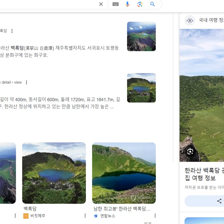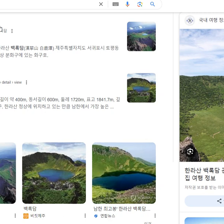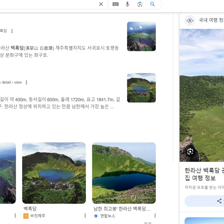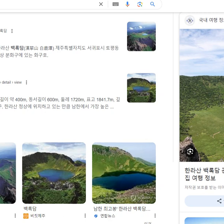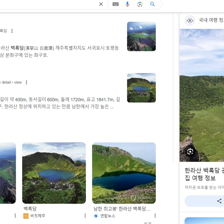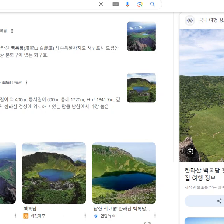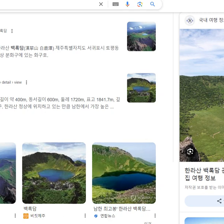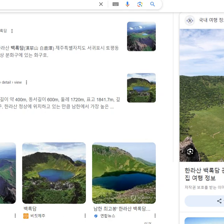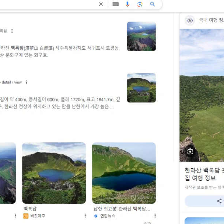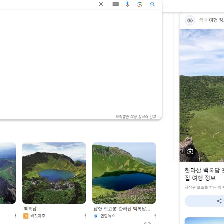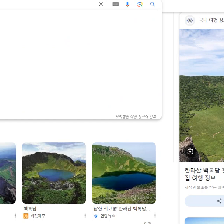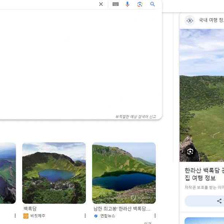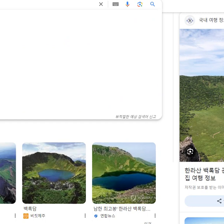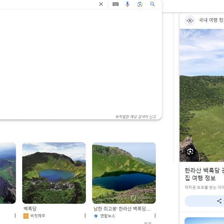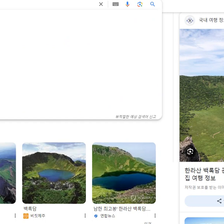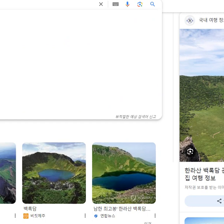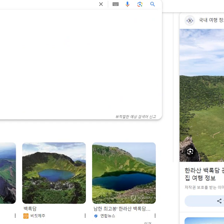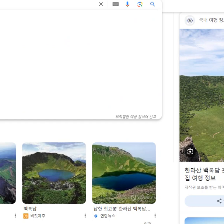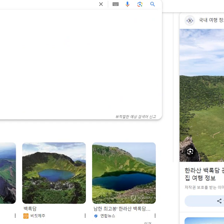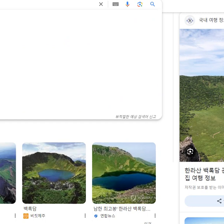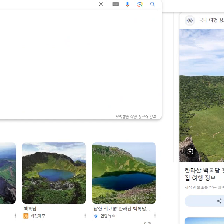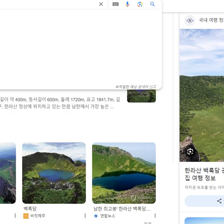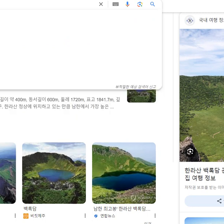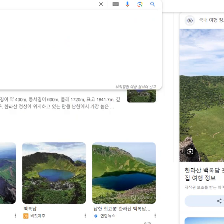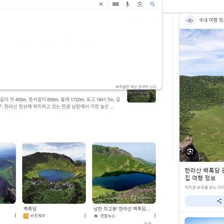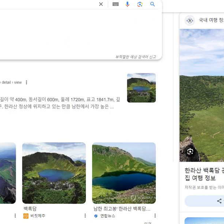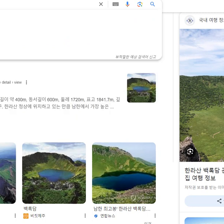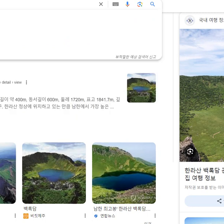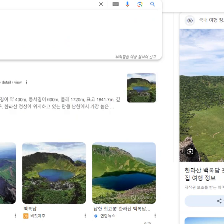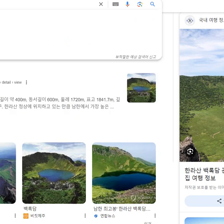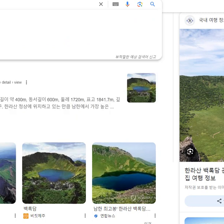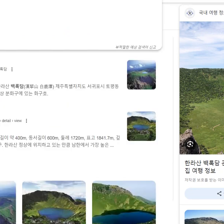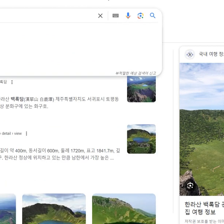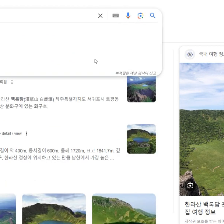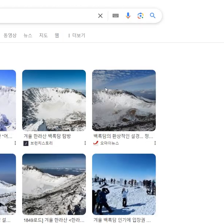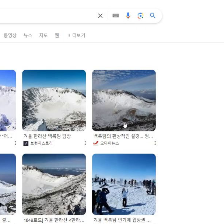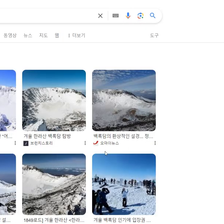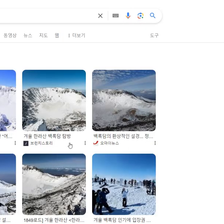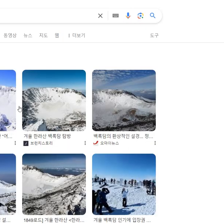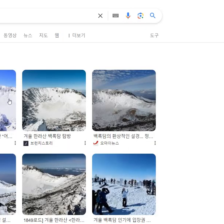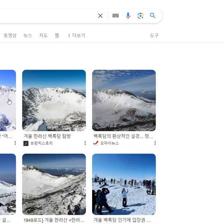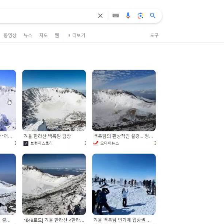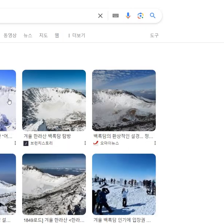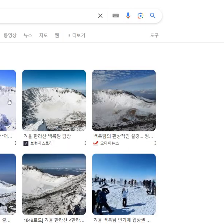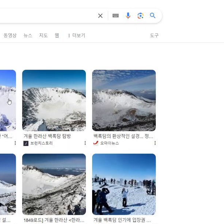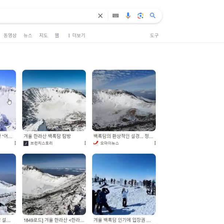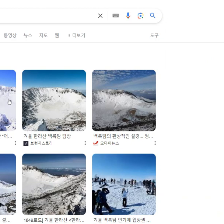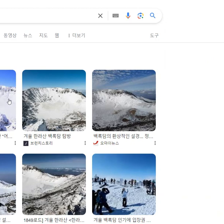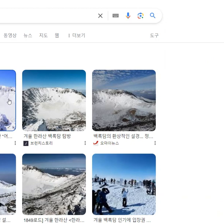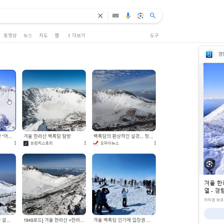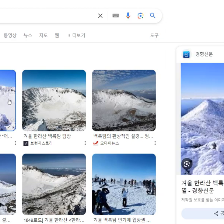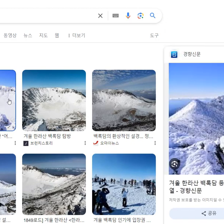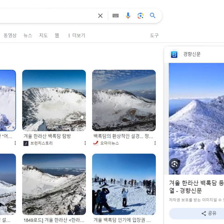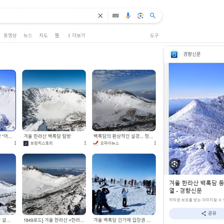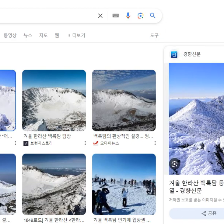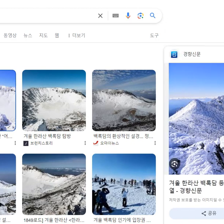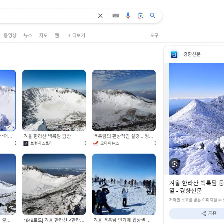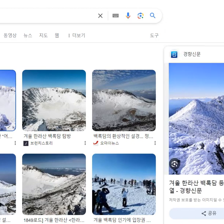근데 이제 이게 겨울에는 눈 쌓일 거면 예쁘죠. 이렇게.